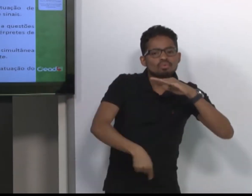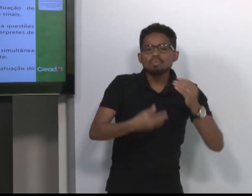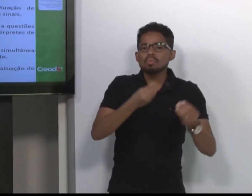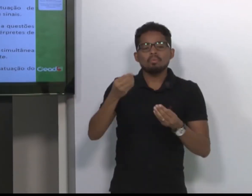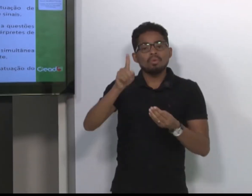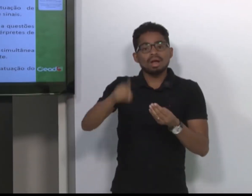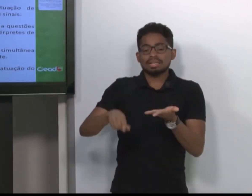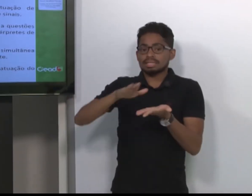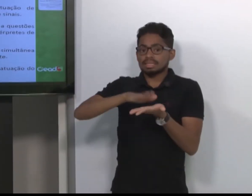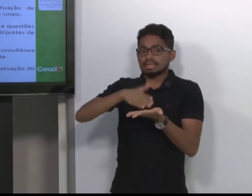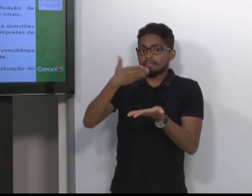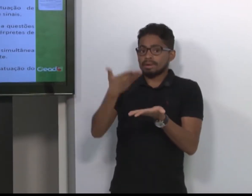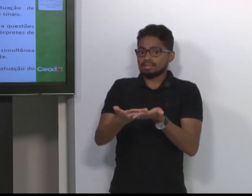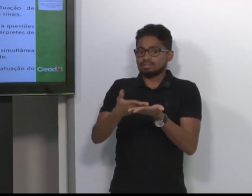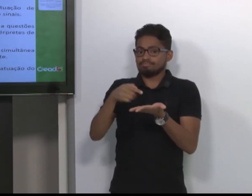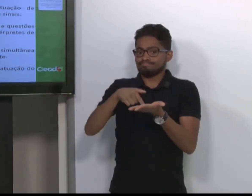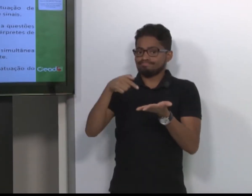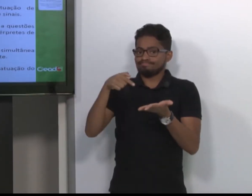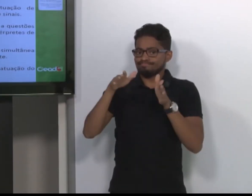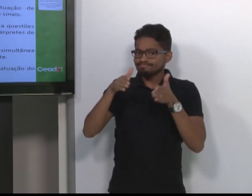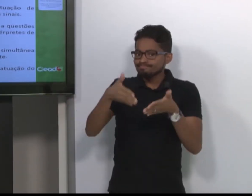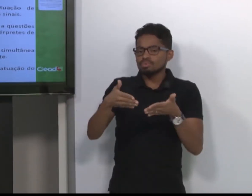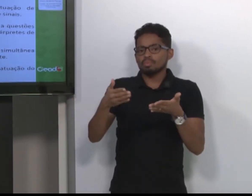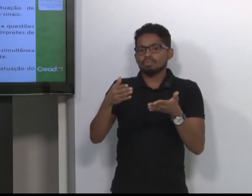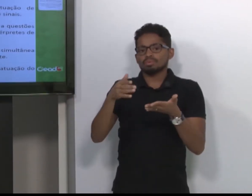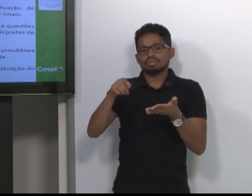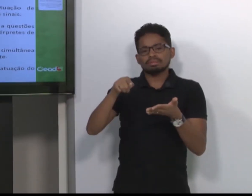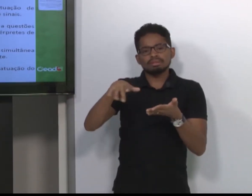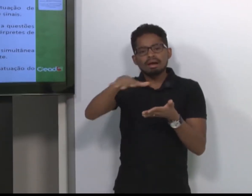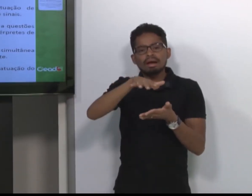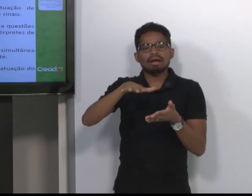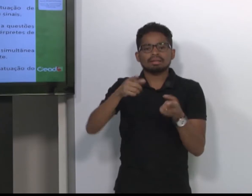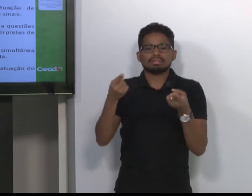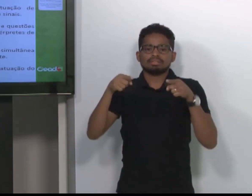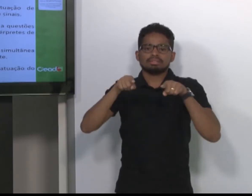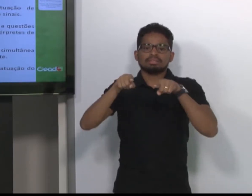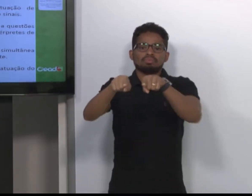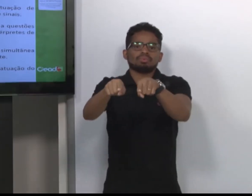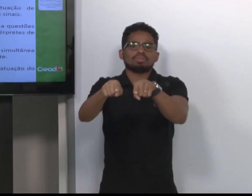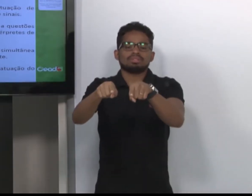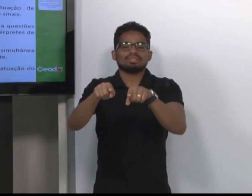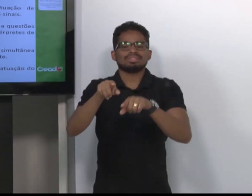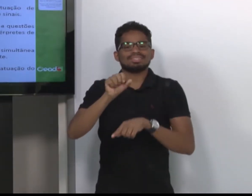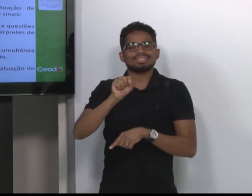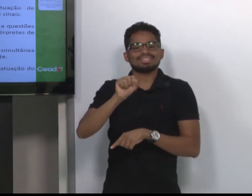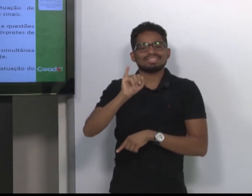Iremos aprofundar as discussões sobre o processo de